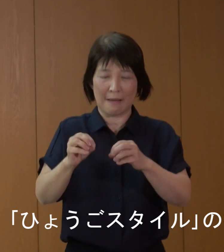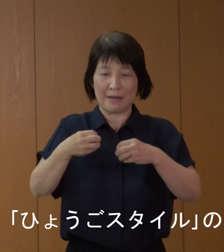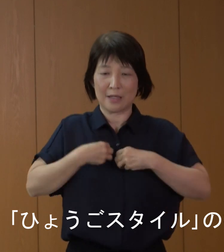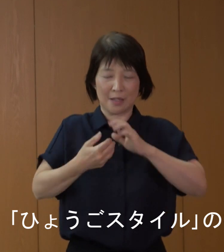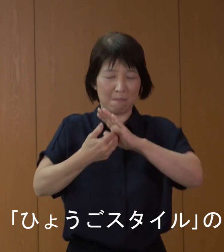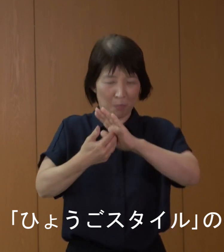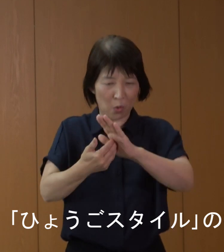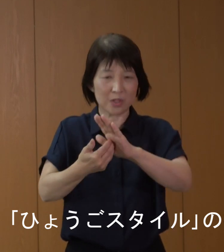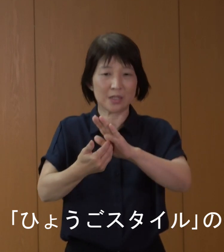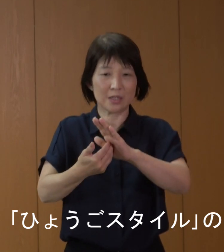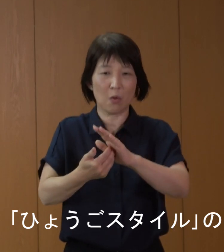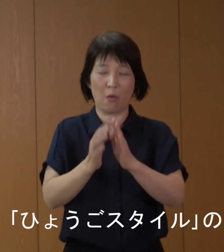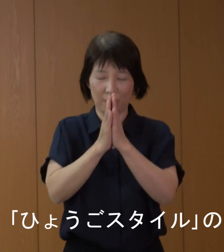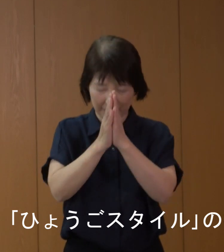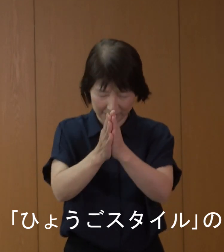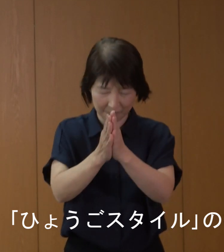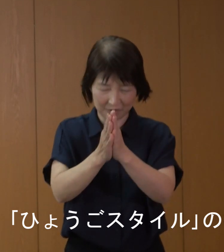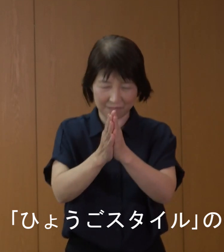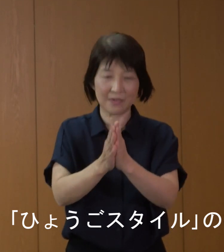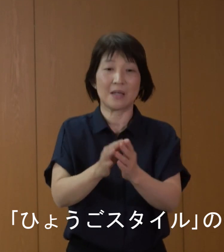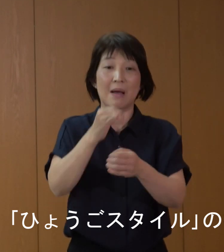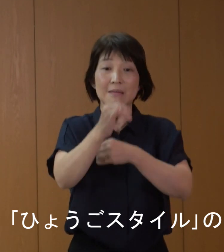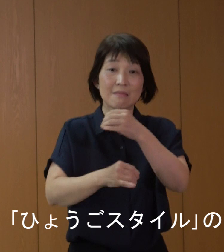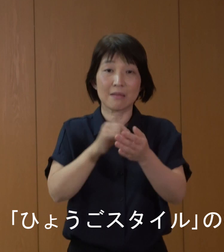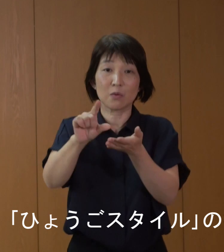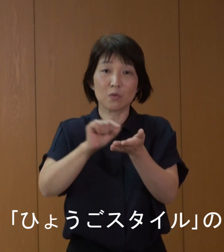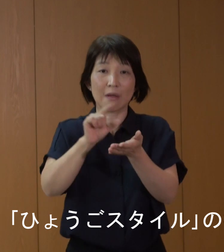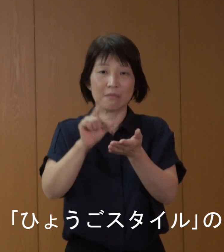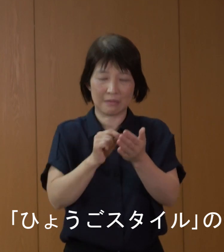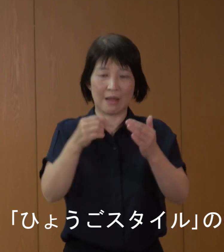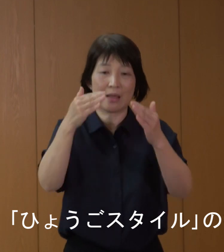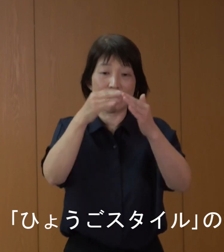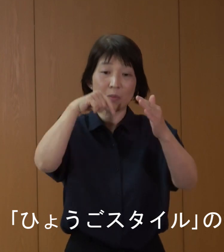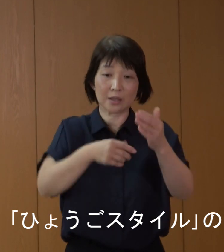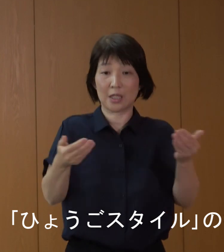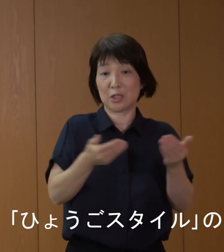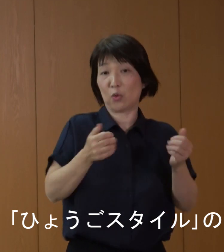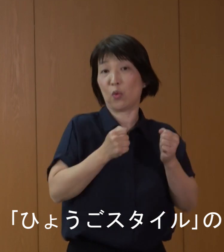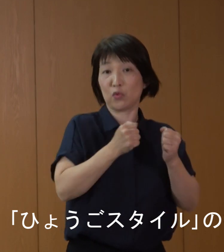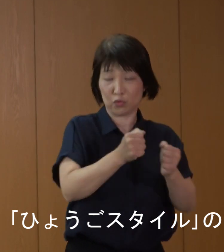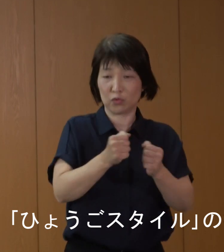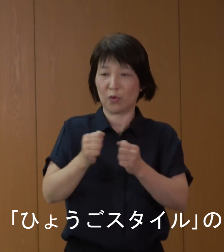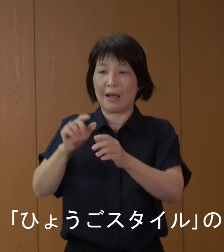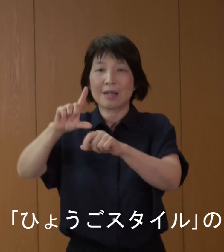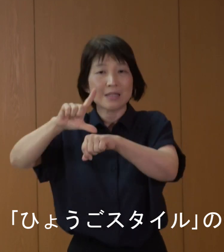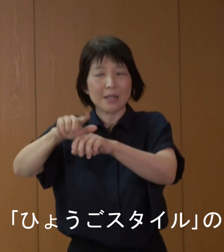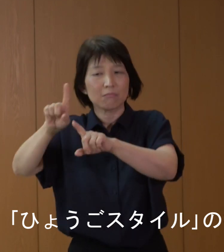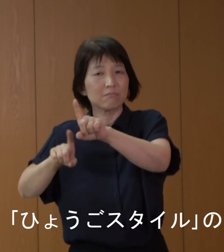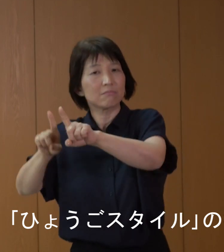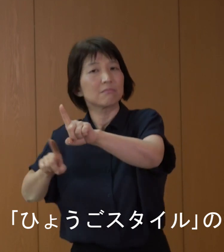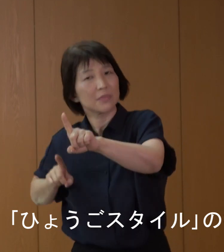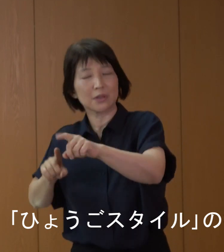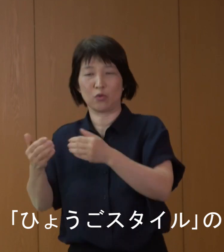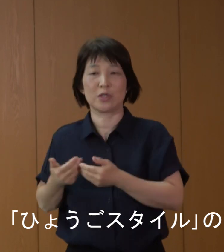。またテレワークなどの在宅勤務や時差出勤、職場での